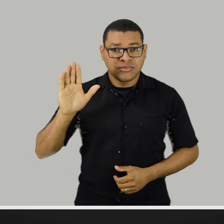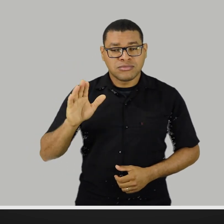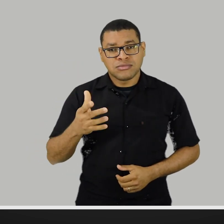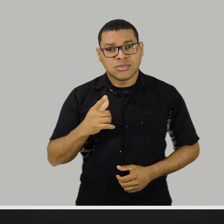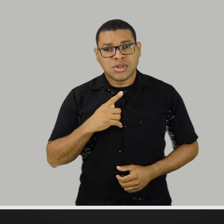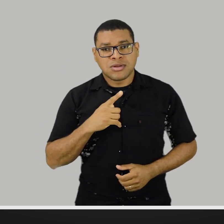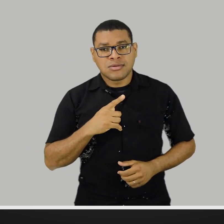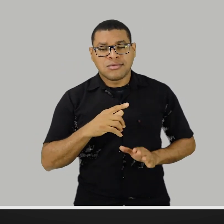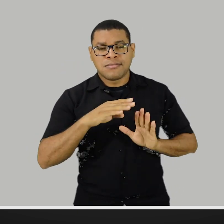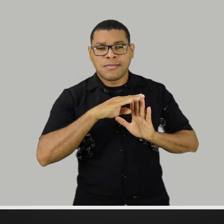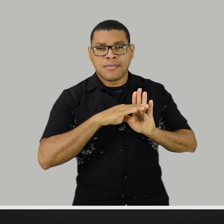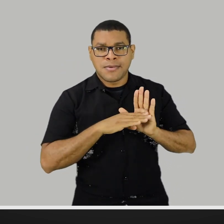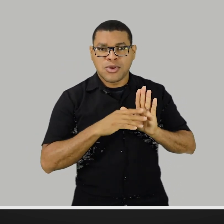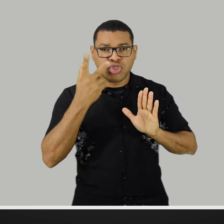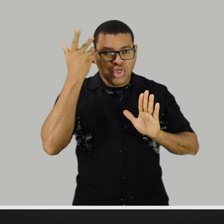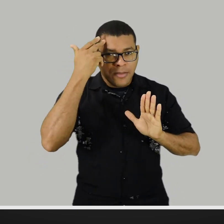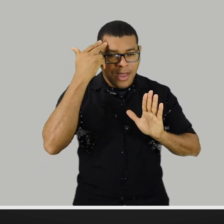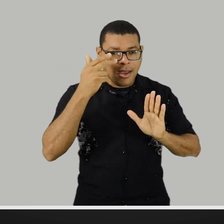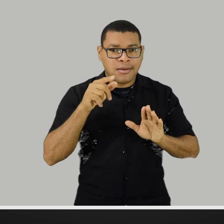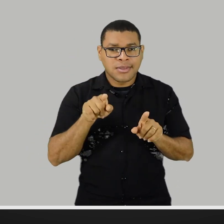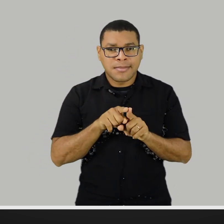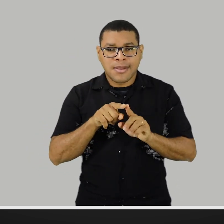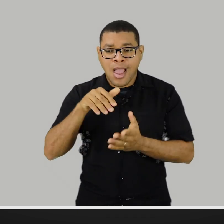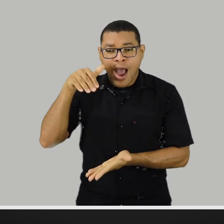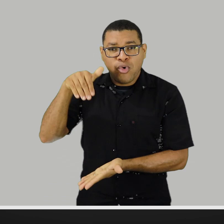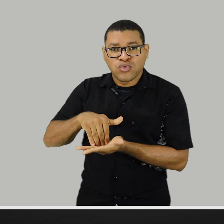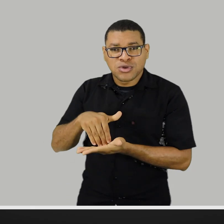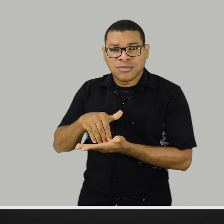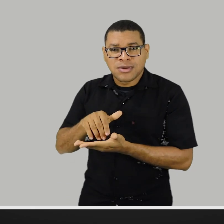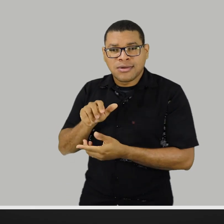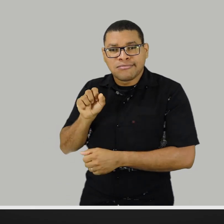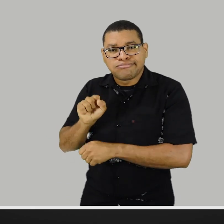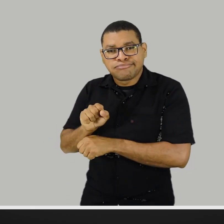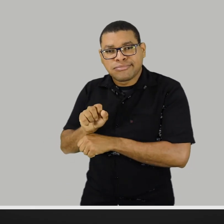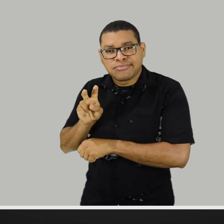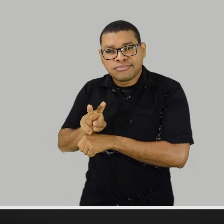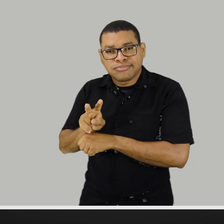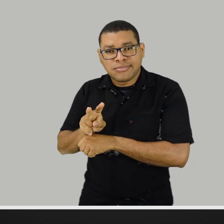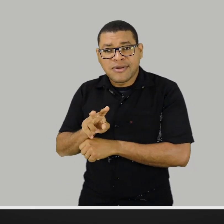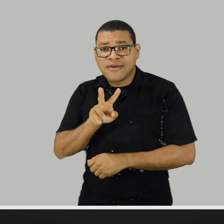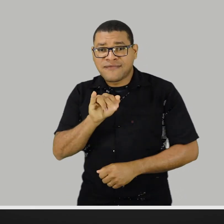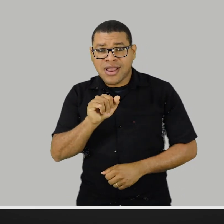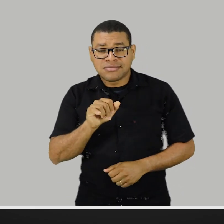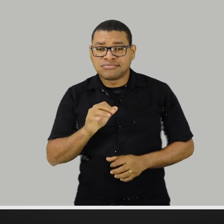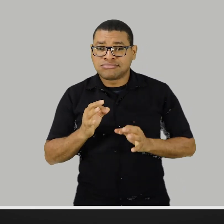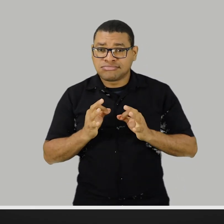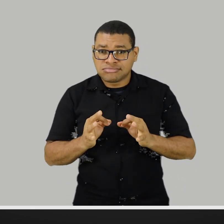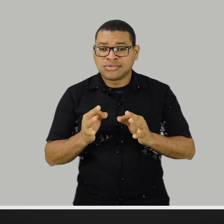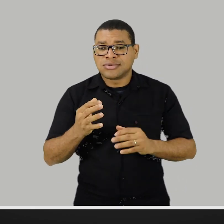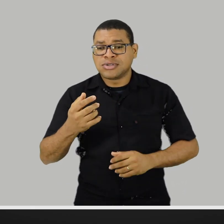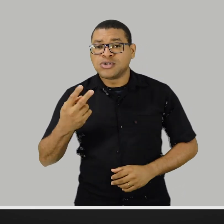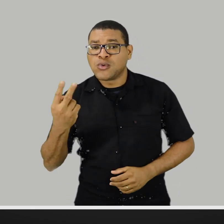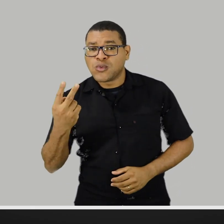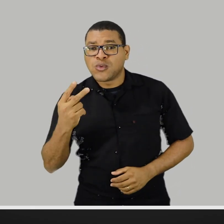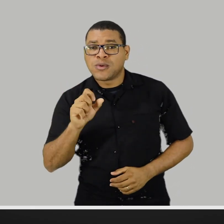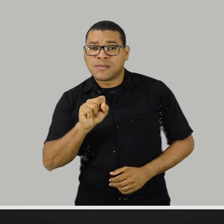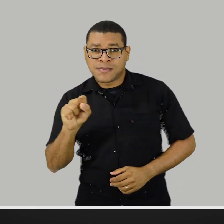quanto na chamada da lista de espera serão inicialmente alocados no segundo período